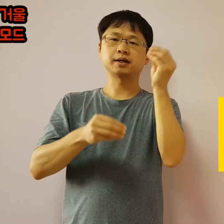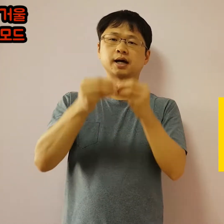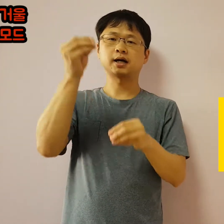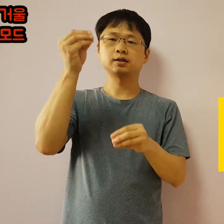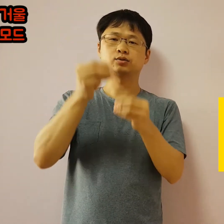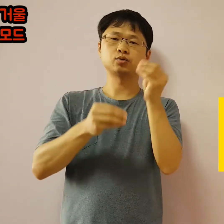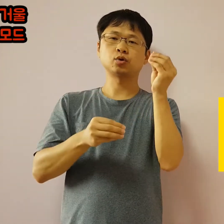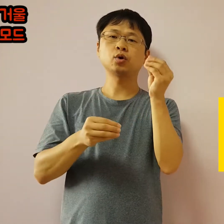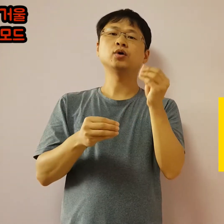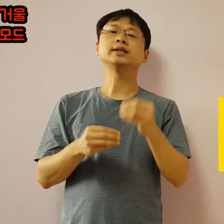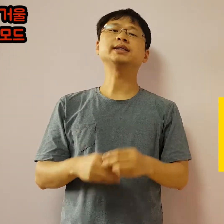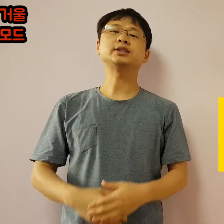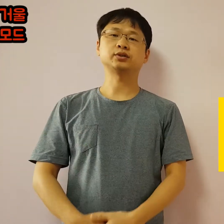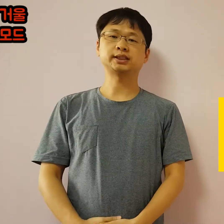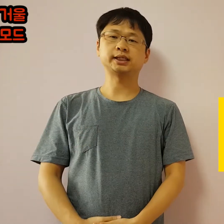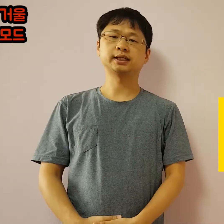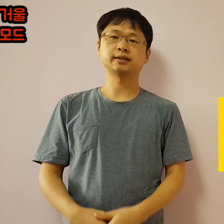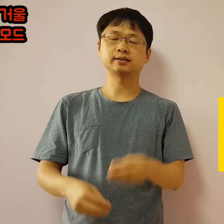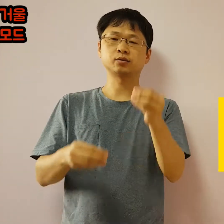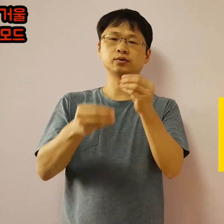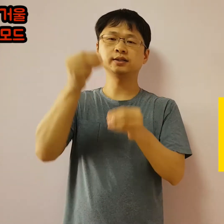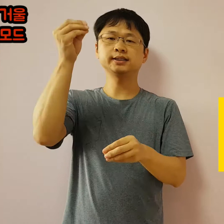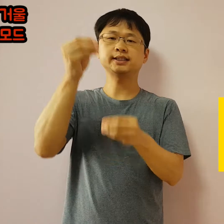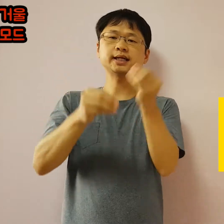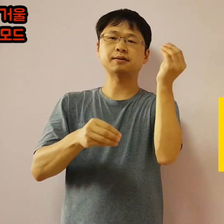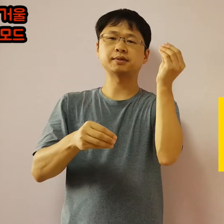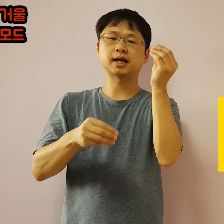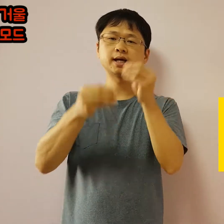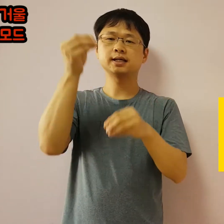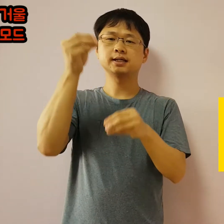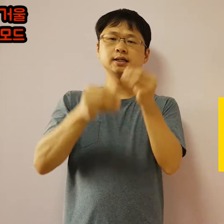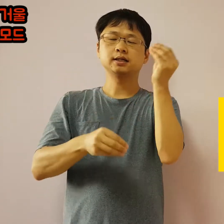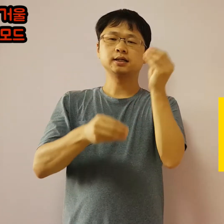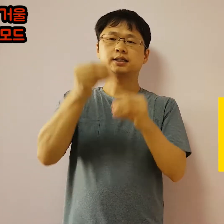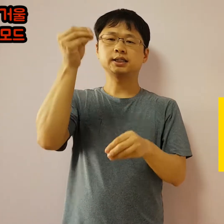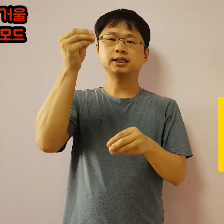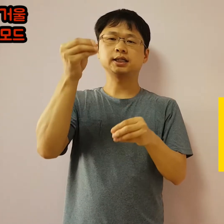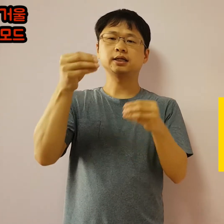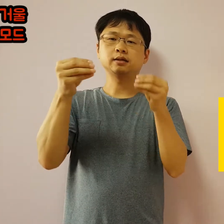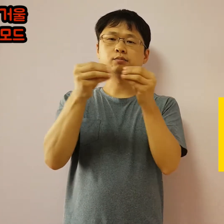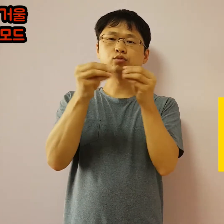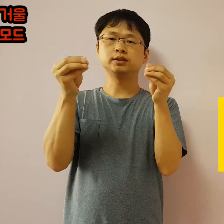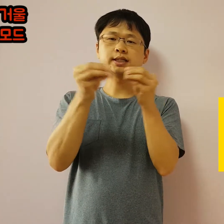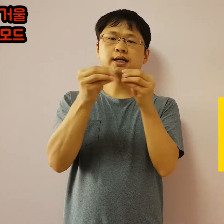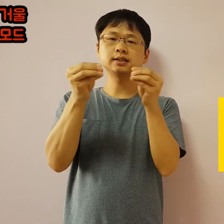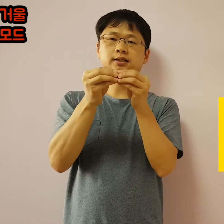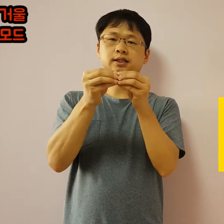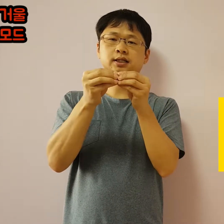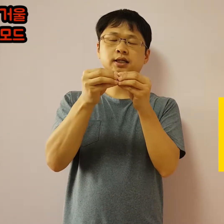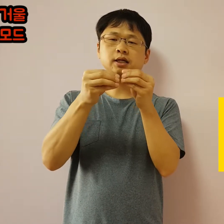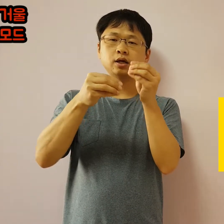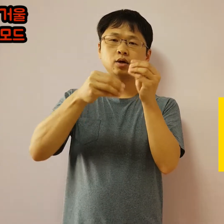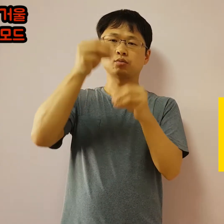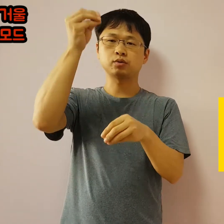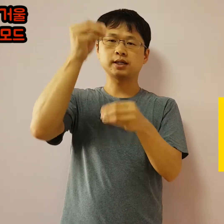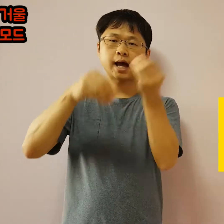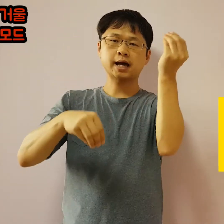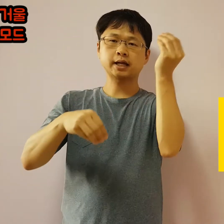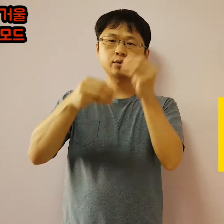뭡니까? 주로 시죠. 시. 그래서 이거는 시가 됩니다. 시. 문장들이